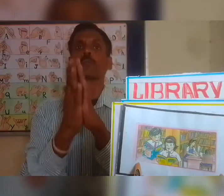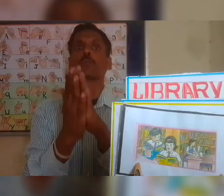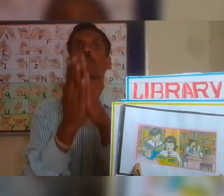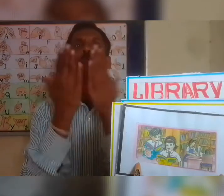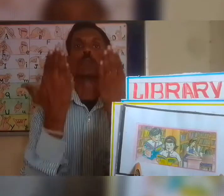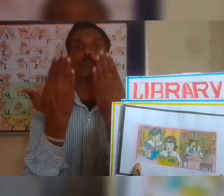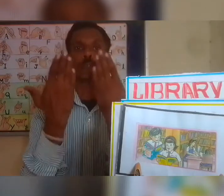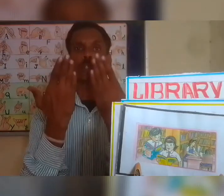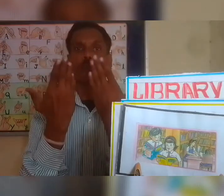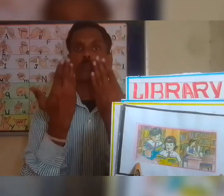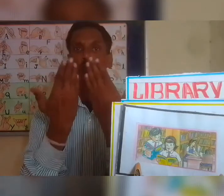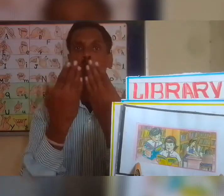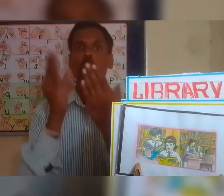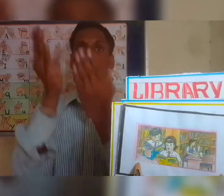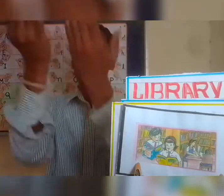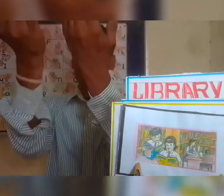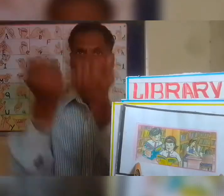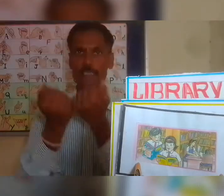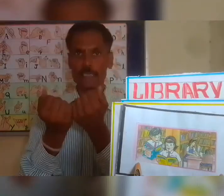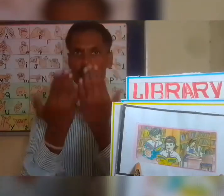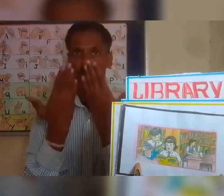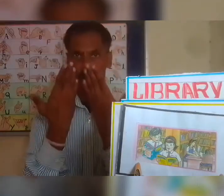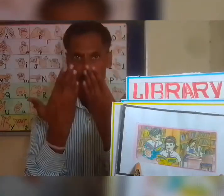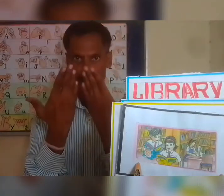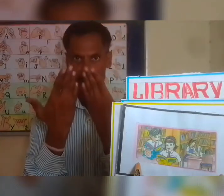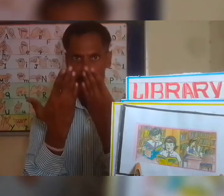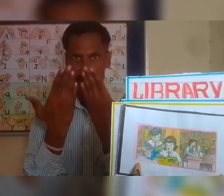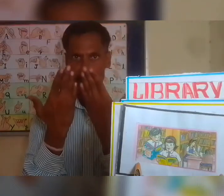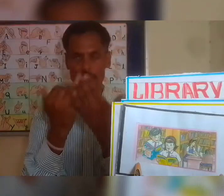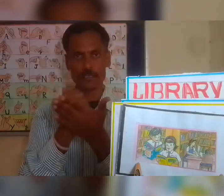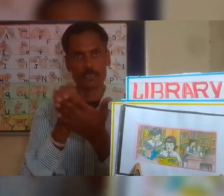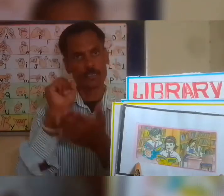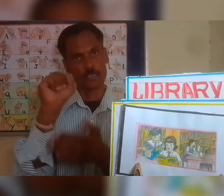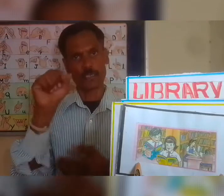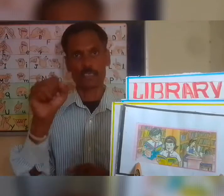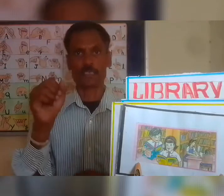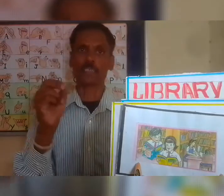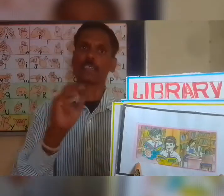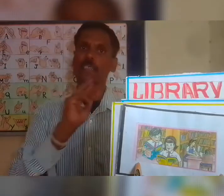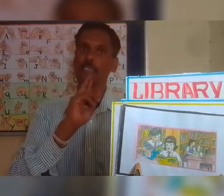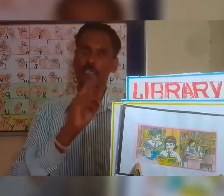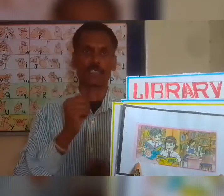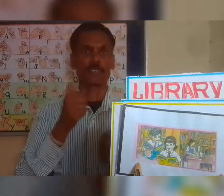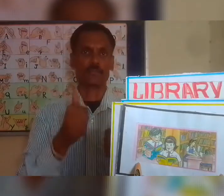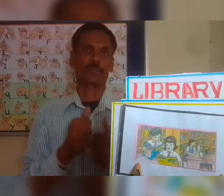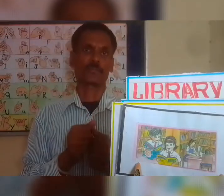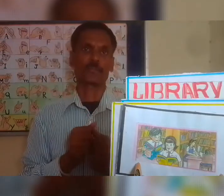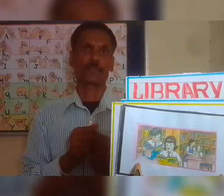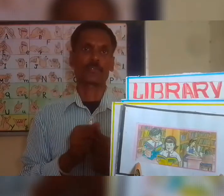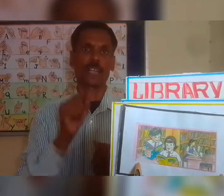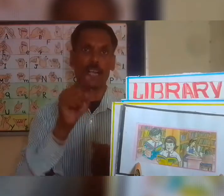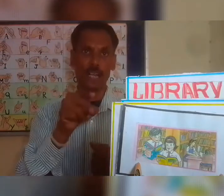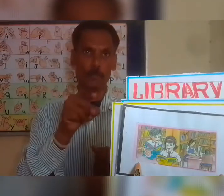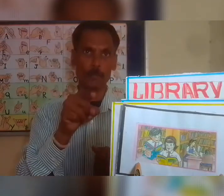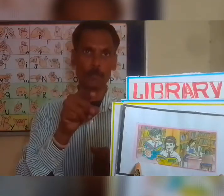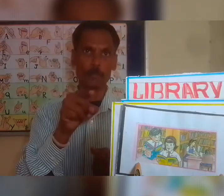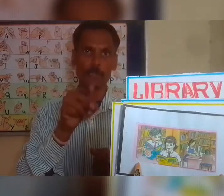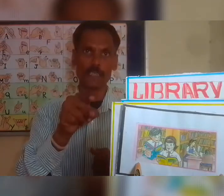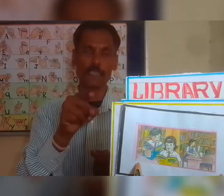पुस्टकों को लेकर पढ़ सकते हैं आप भी